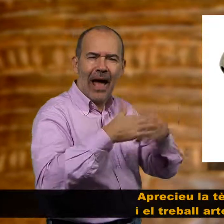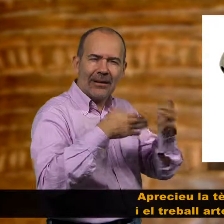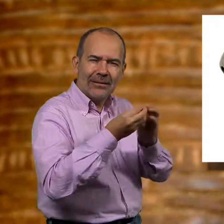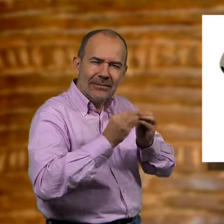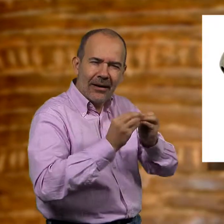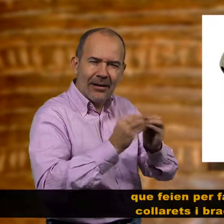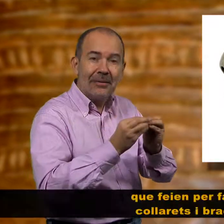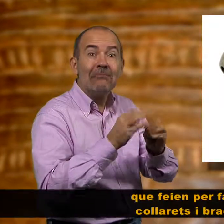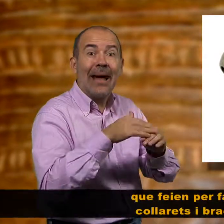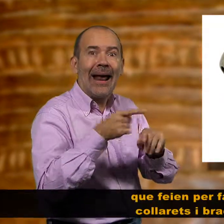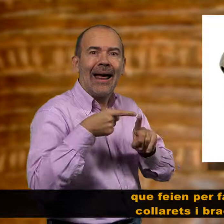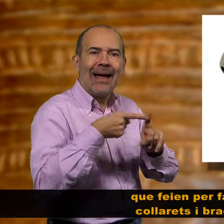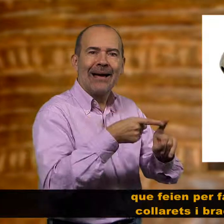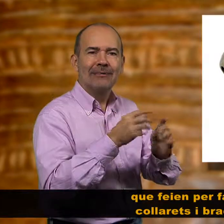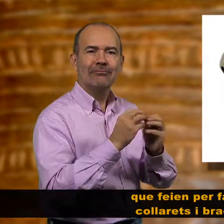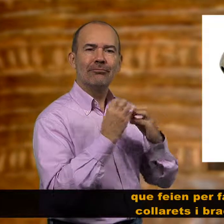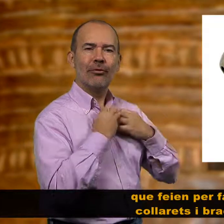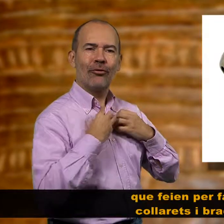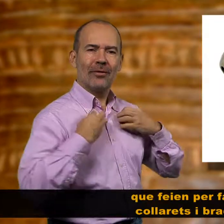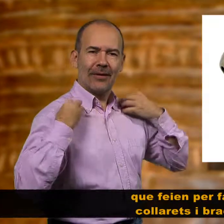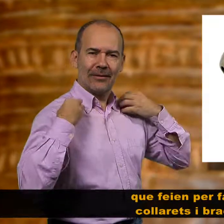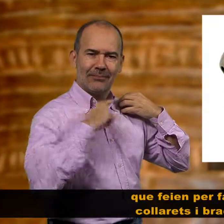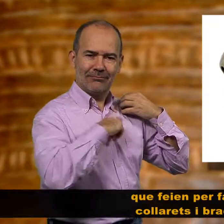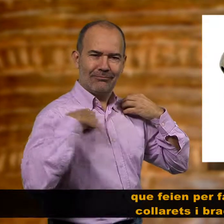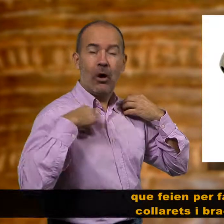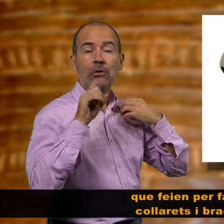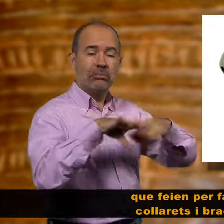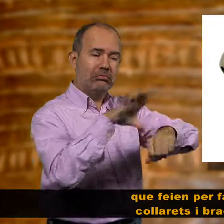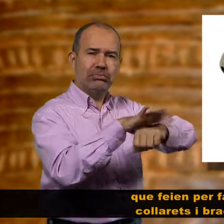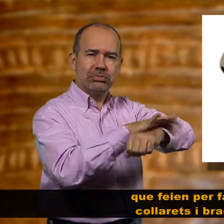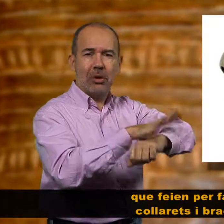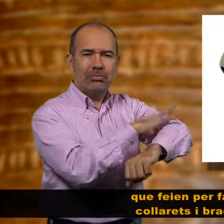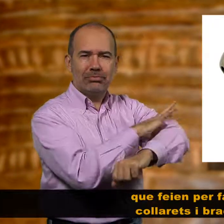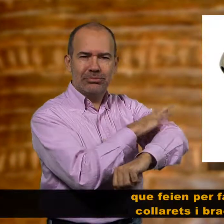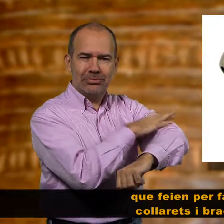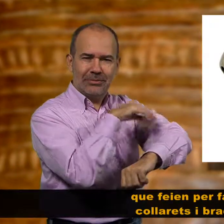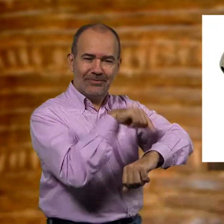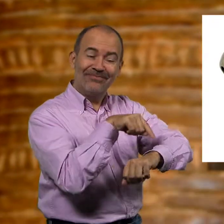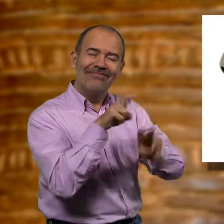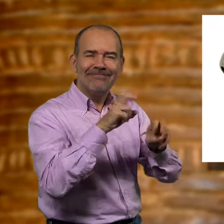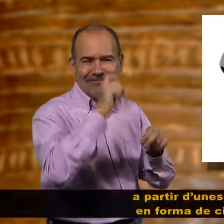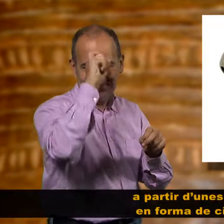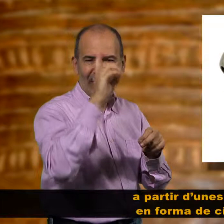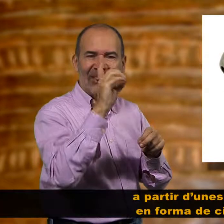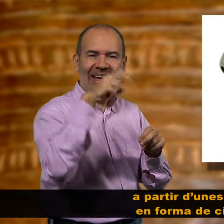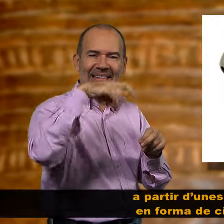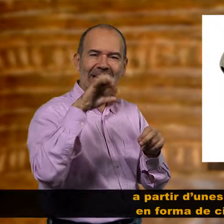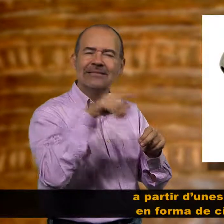Aprecieu la tècnica i el treball artesanal que feien per fabricar collarets i braçalets a partir d'unes denes en forma de